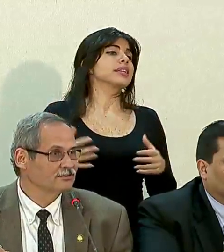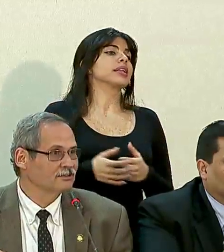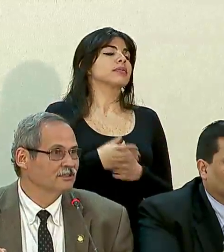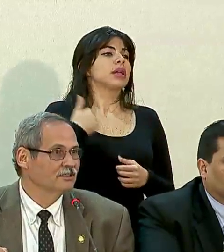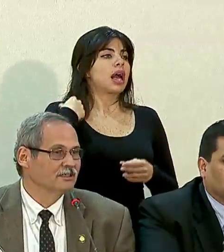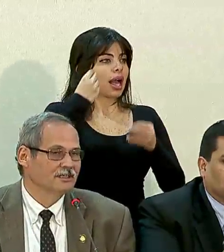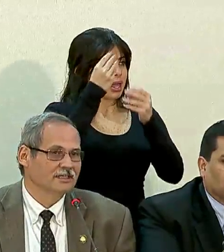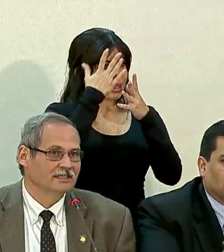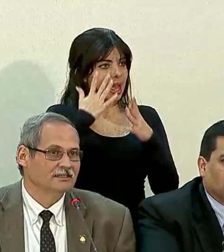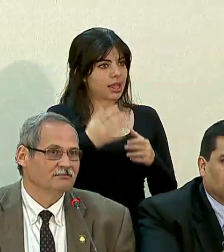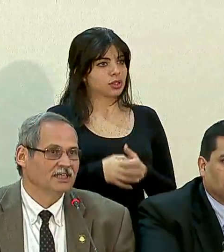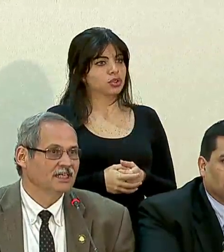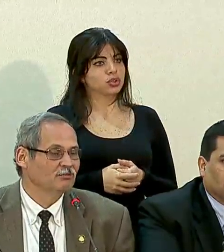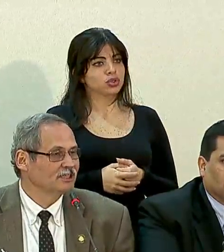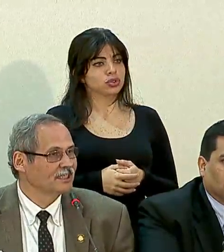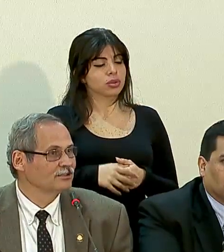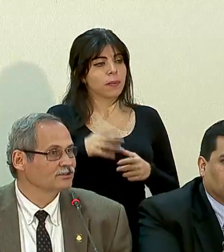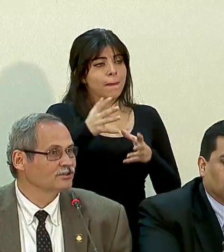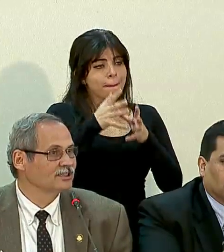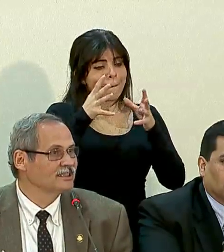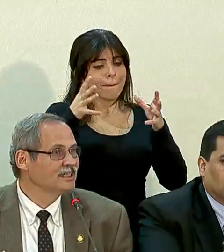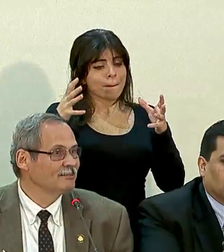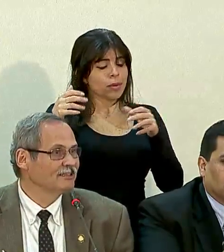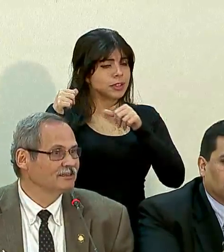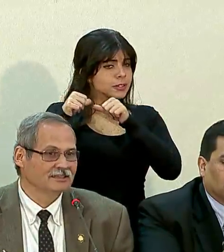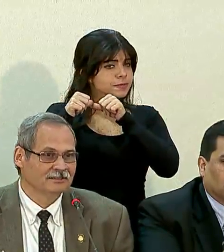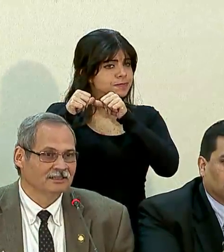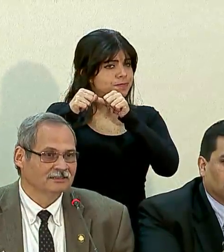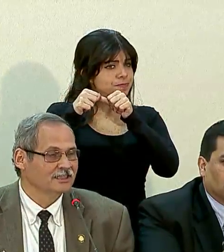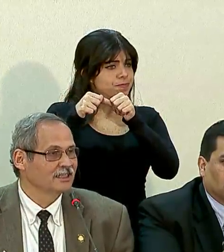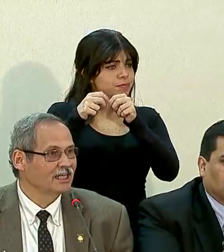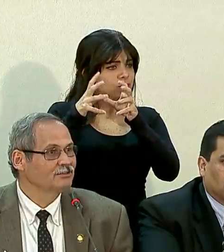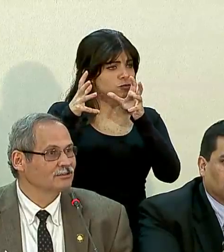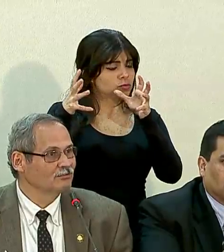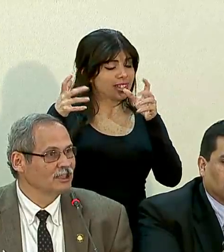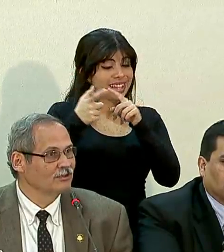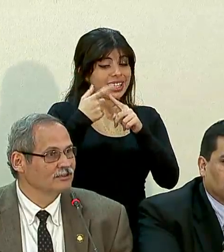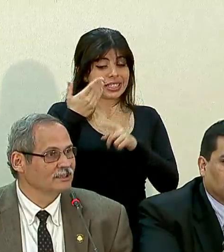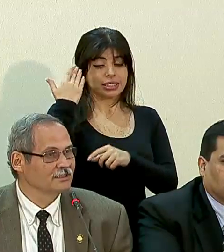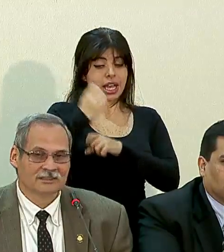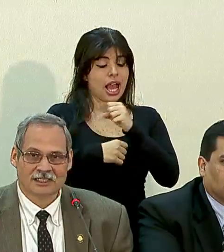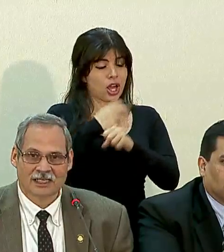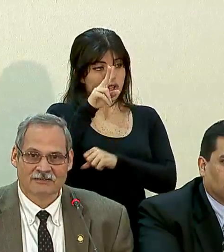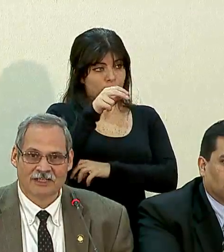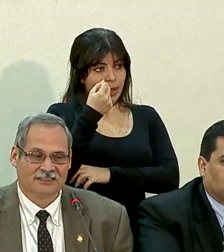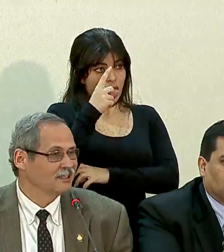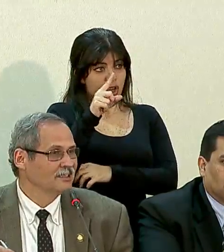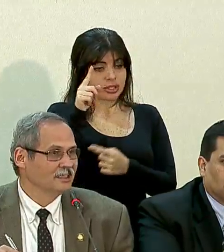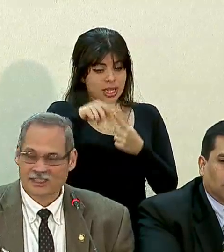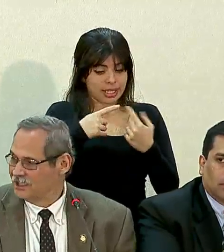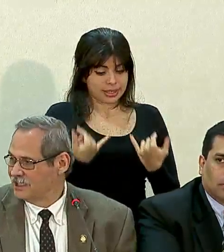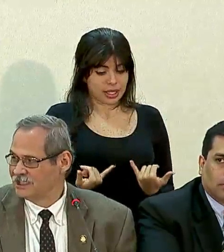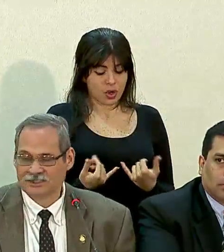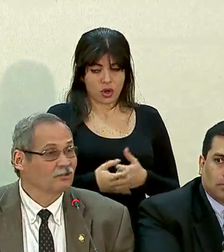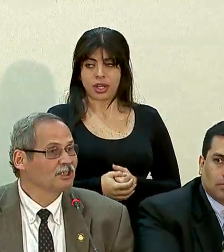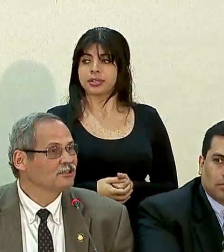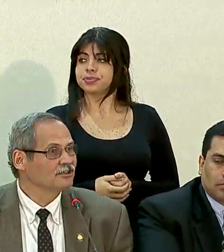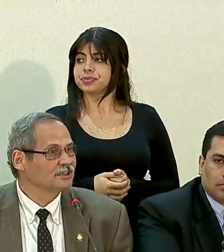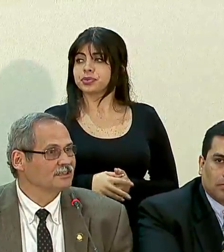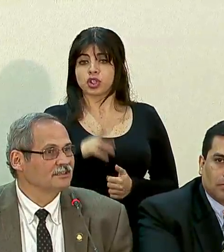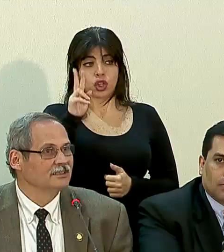los datos, vienen aumentando sostenidamente desde el año 2011 a la fecha.